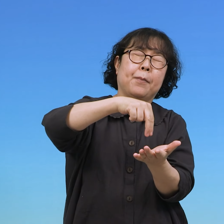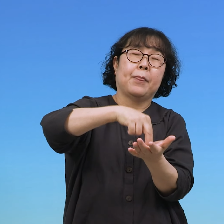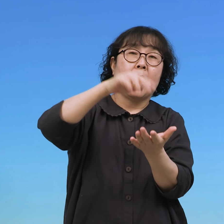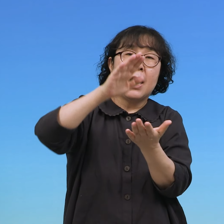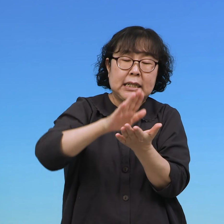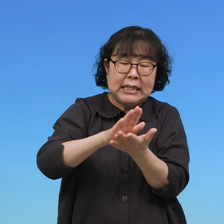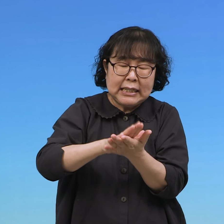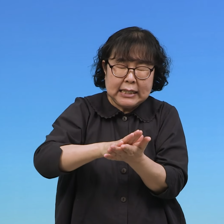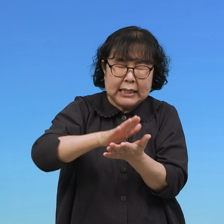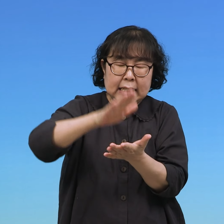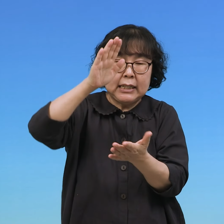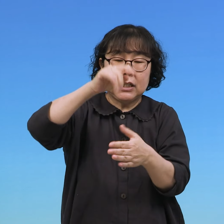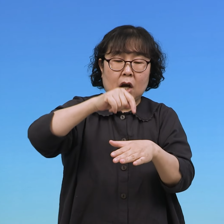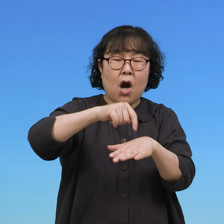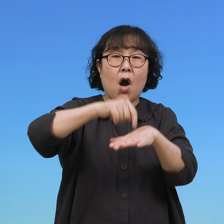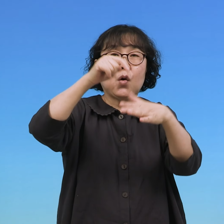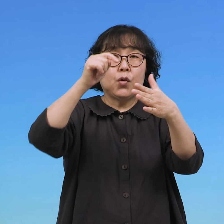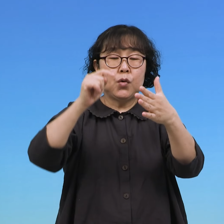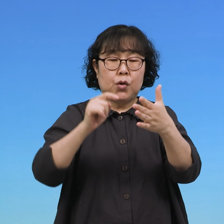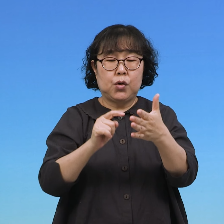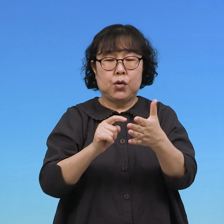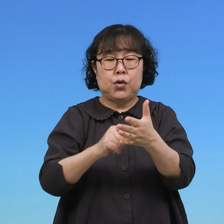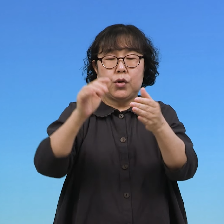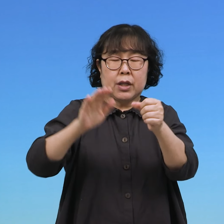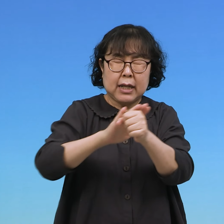뜨거운 가슴 사랑의 손으로